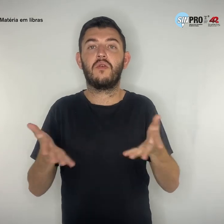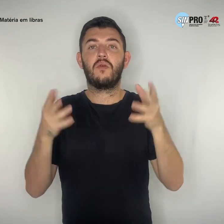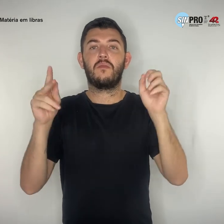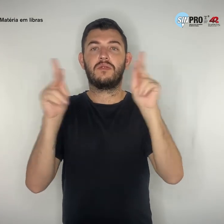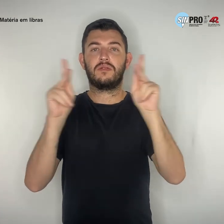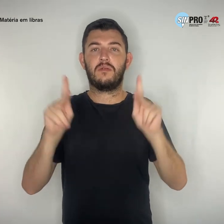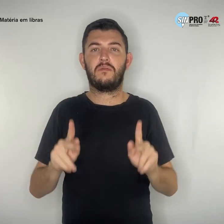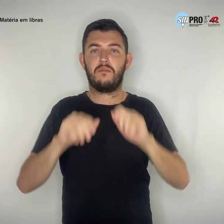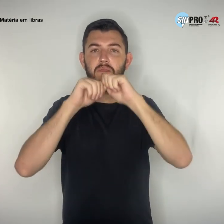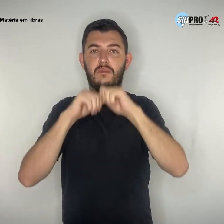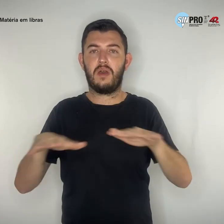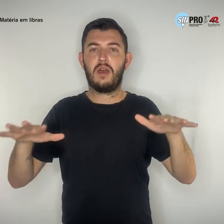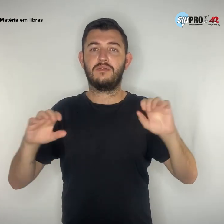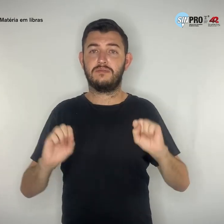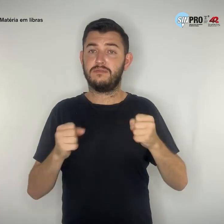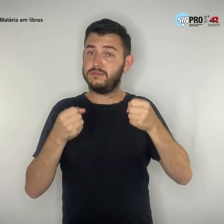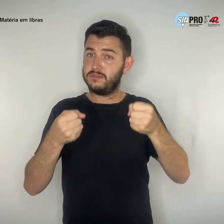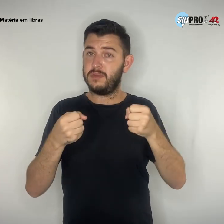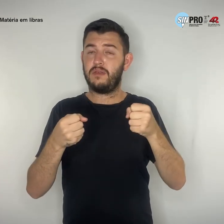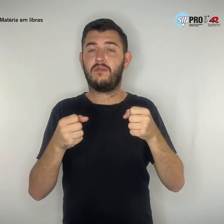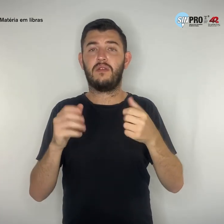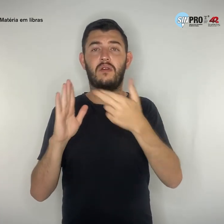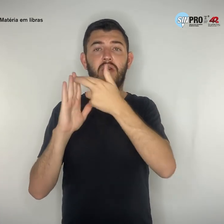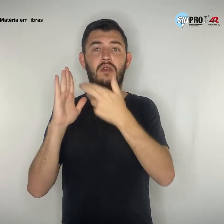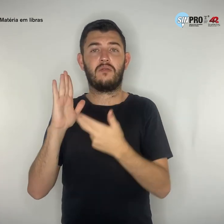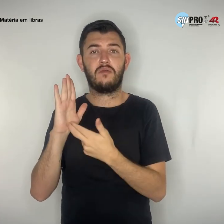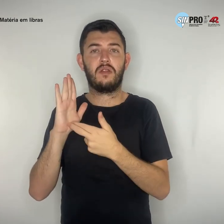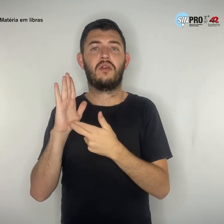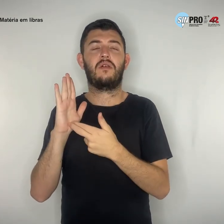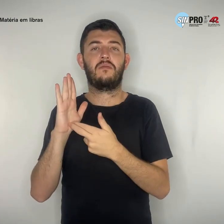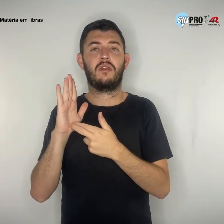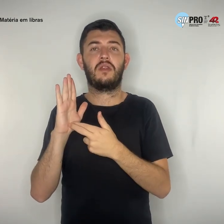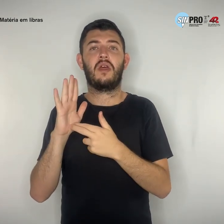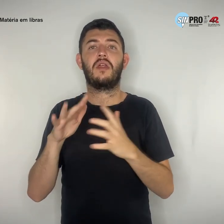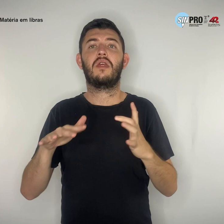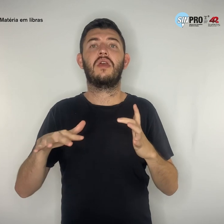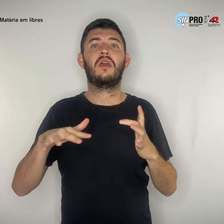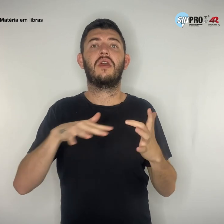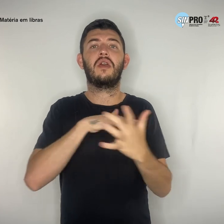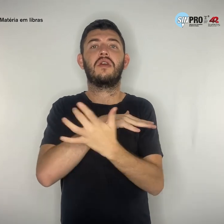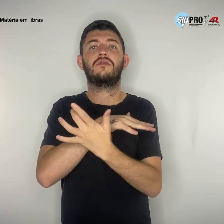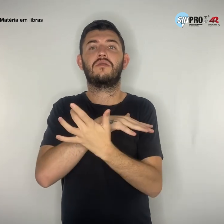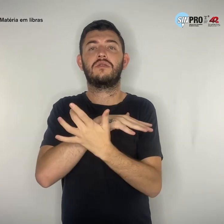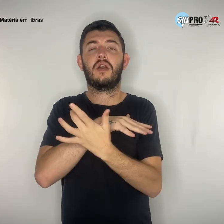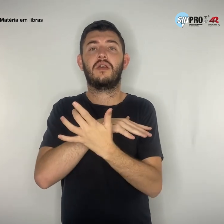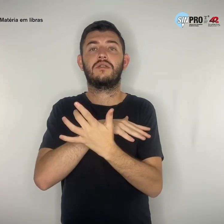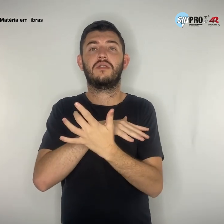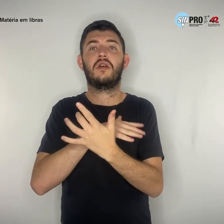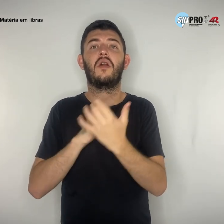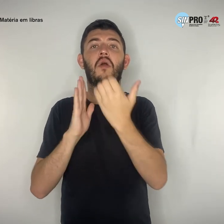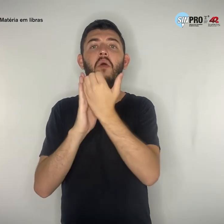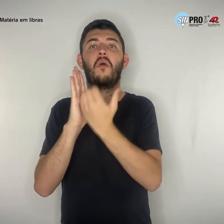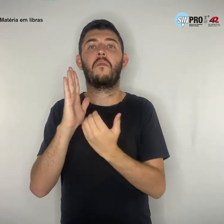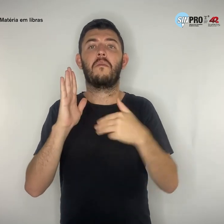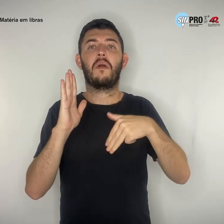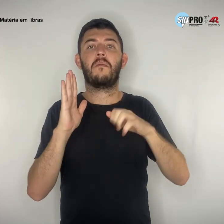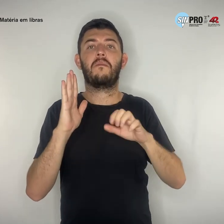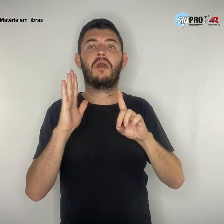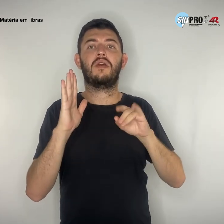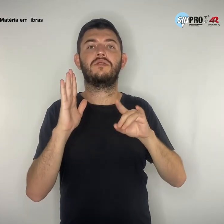e defendeu a regulamentação das redes sociais como uma medida necessária.